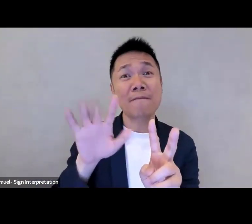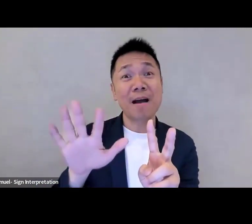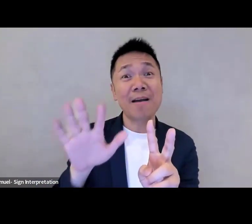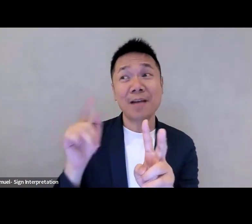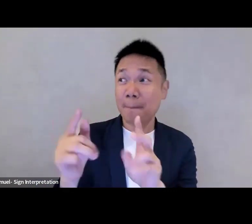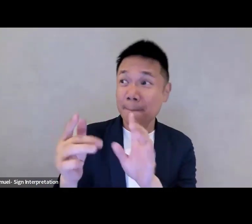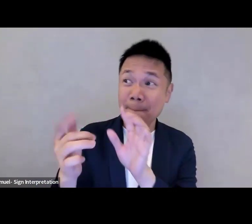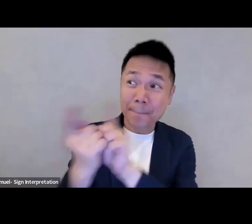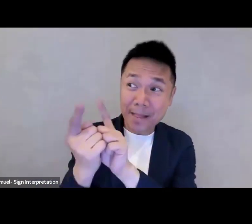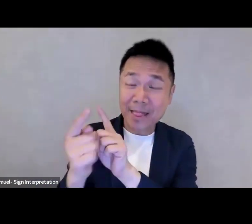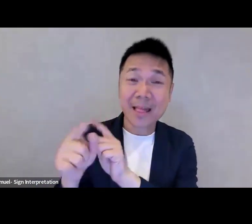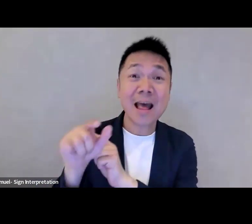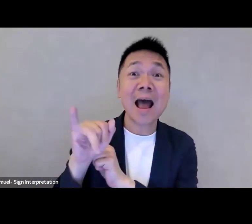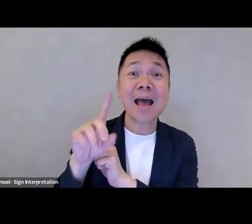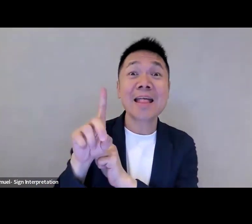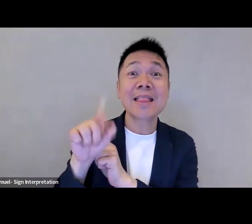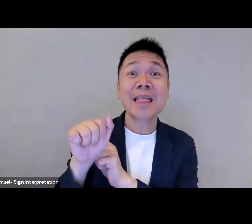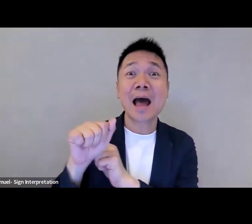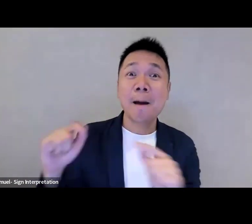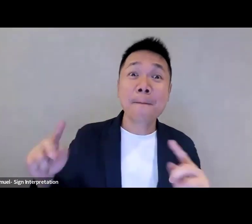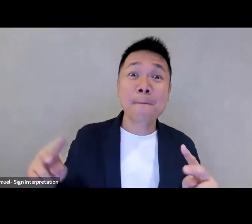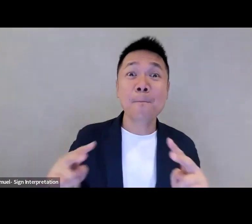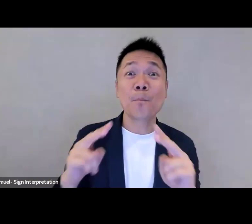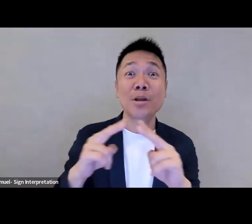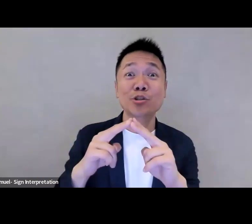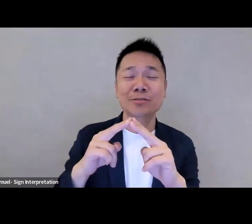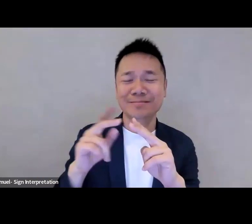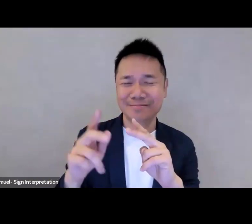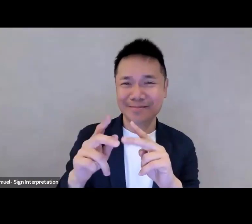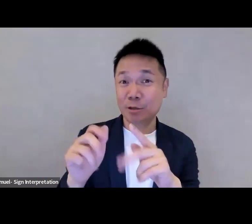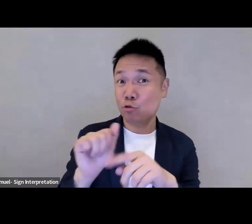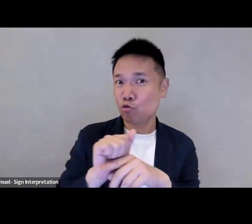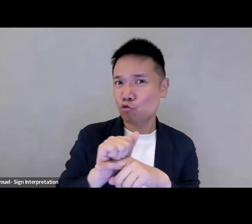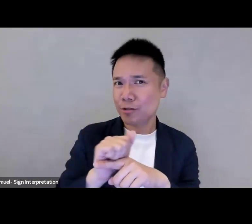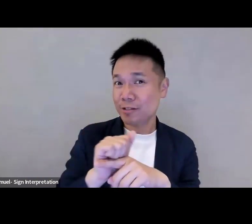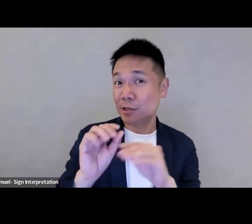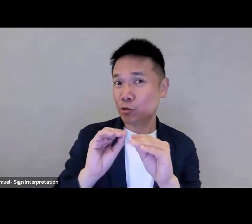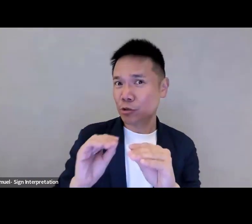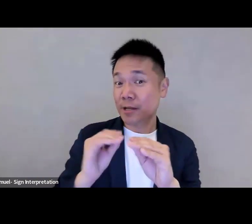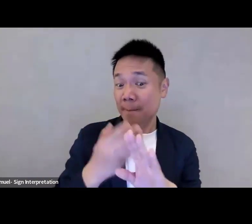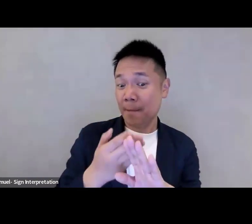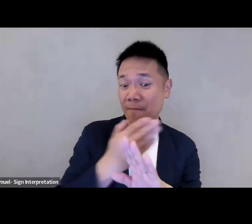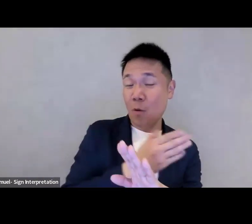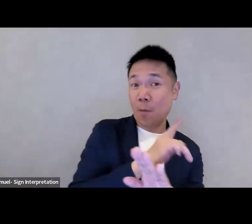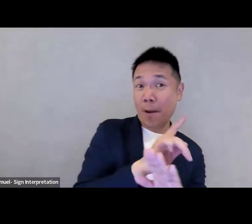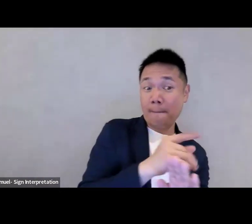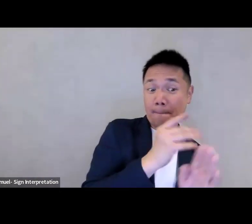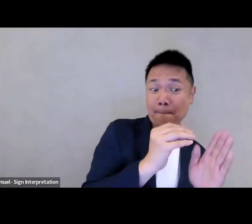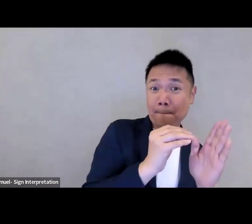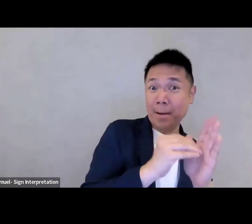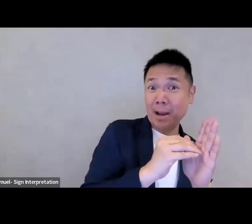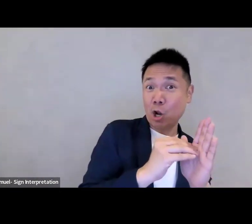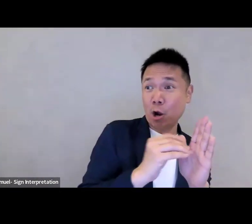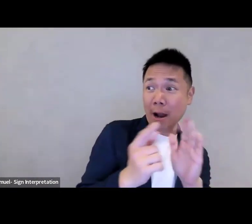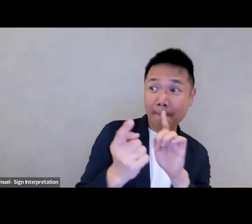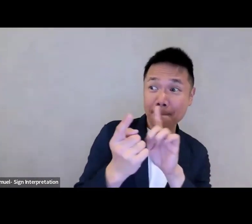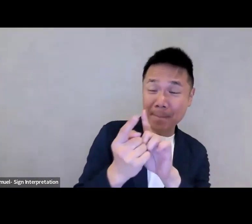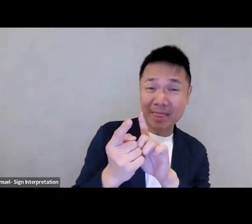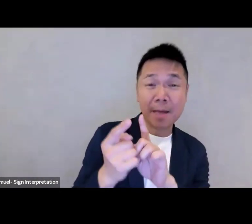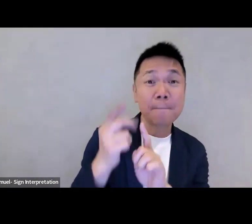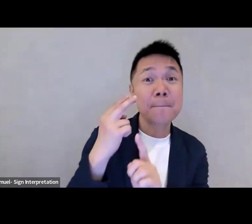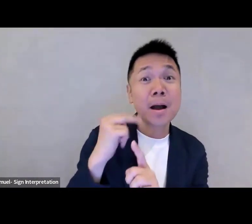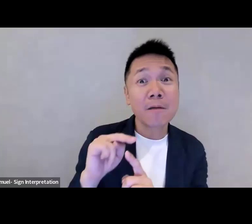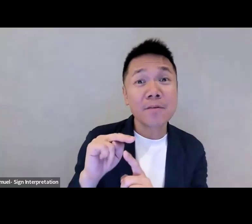我记得在第一天，我是2015年第一次与我们的 Bhargavi 博士第一